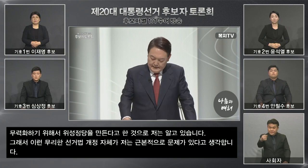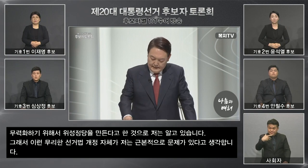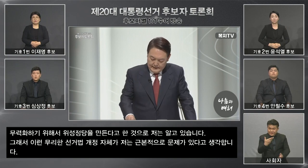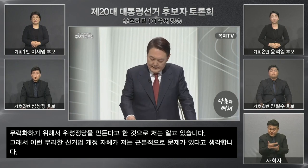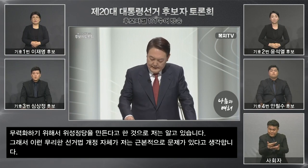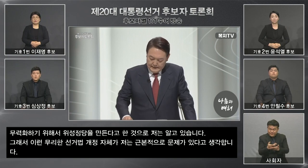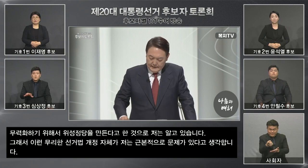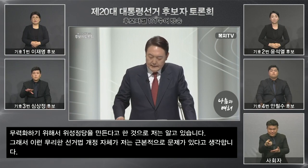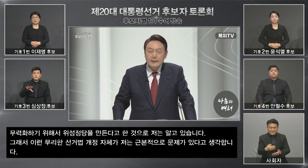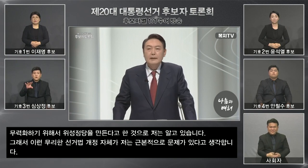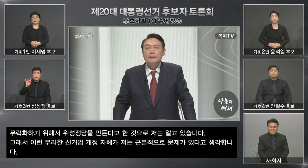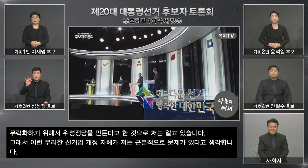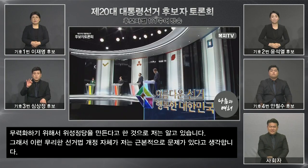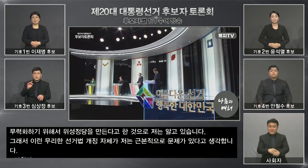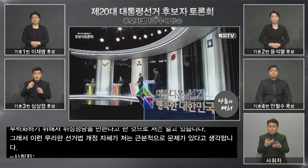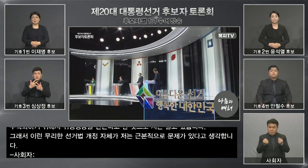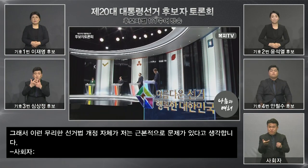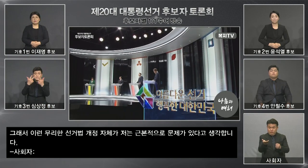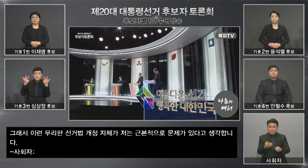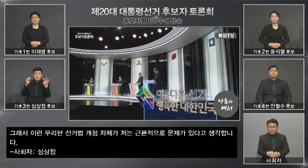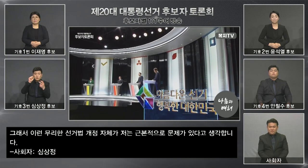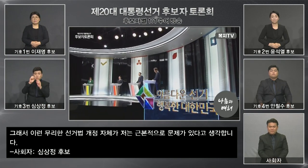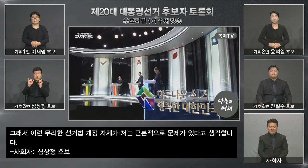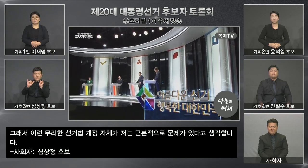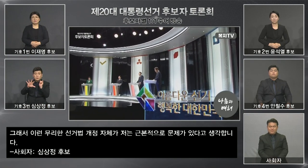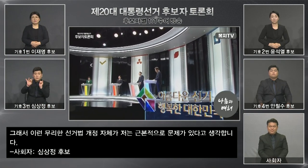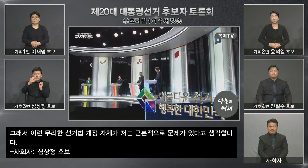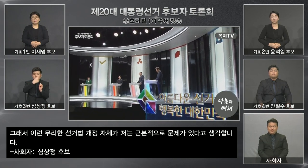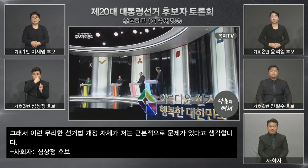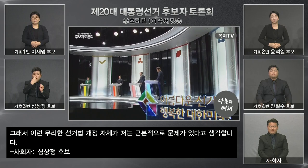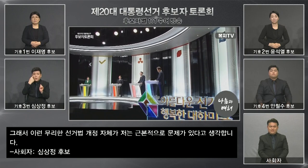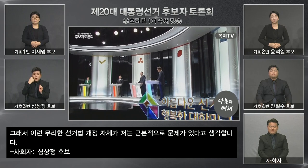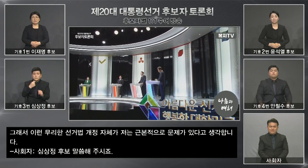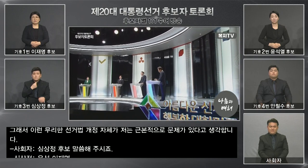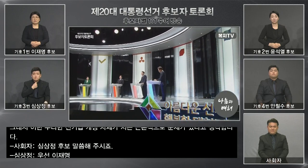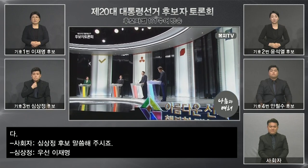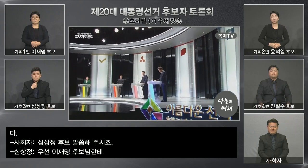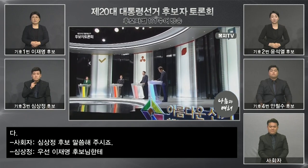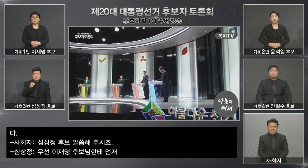네, 우선 이재명 후보님한테 먼저 좀 확인하고 싶은데요.